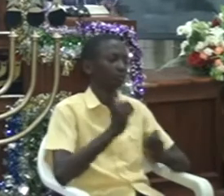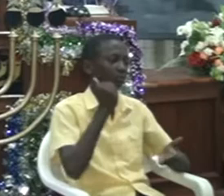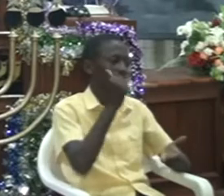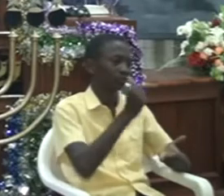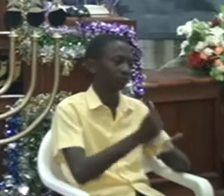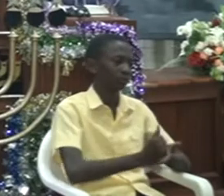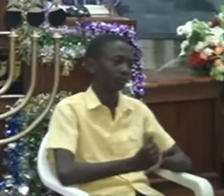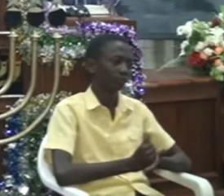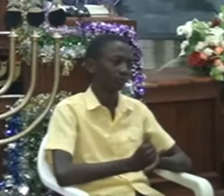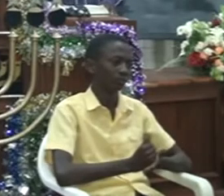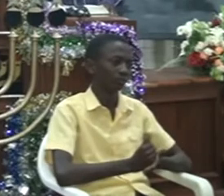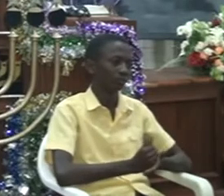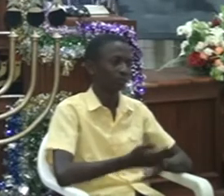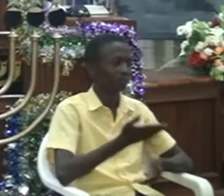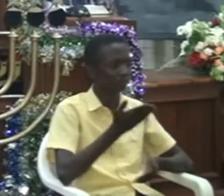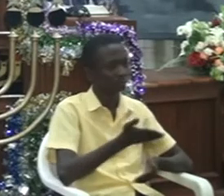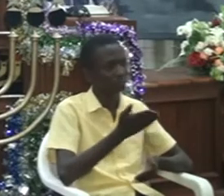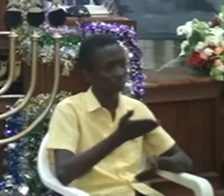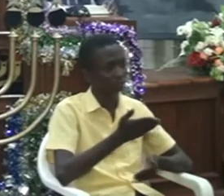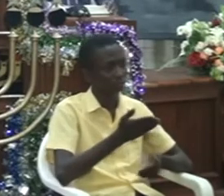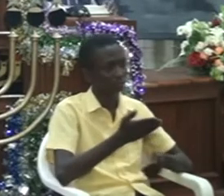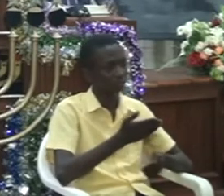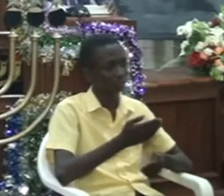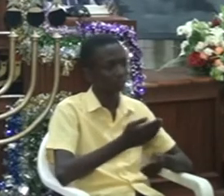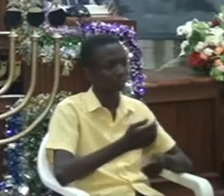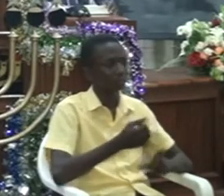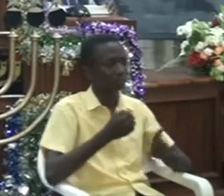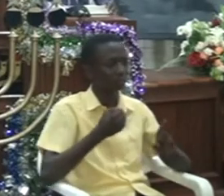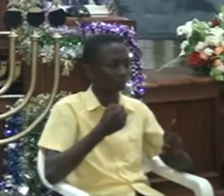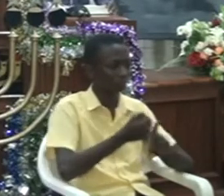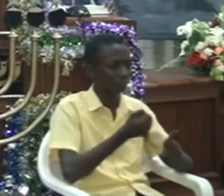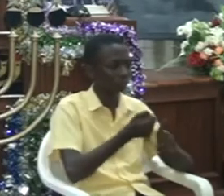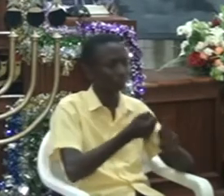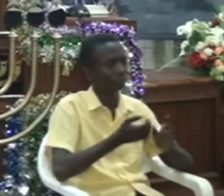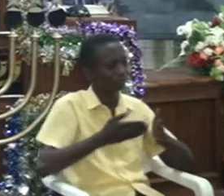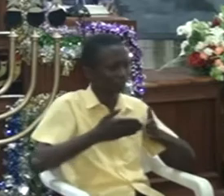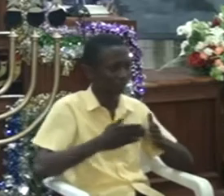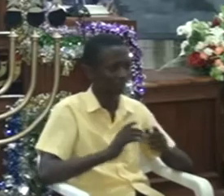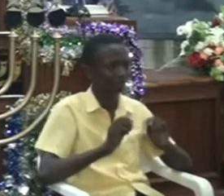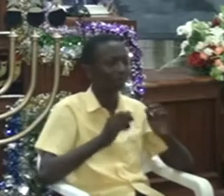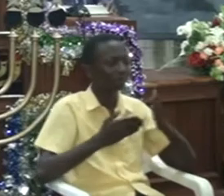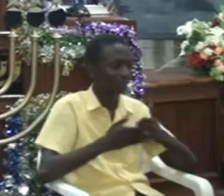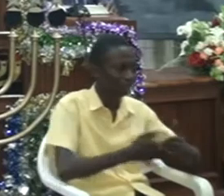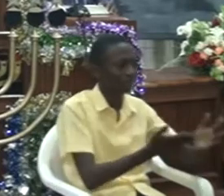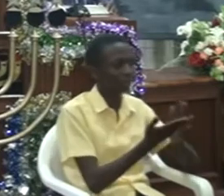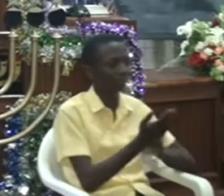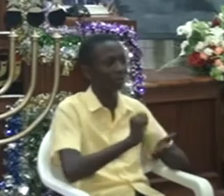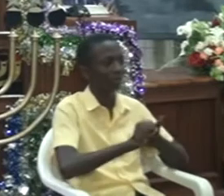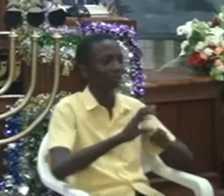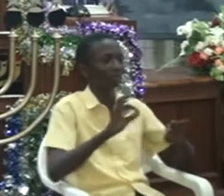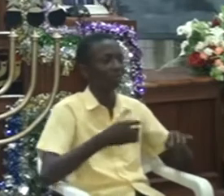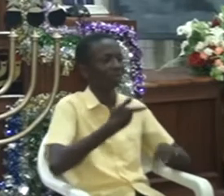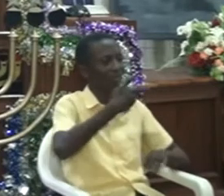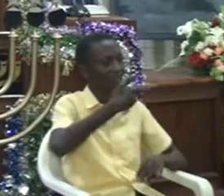Amen. Amina. Là, pale, poussé par le Saint-Esprit, akiongozwa na Roho Mtakatifu. Elle alla dans tout